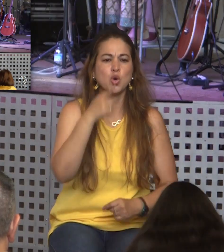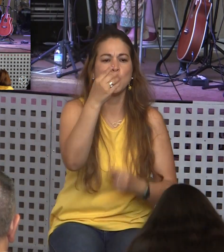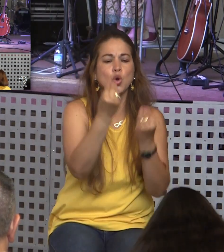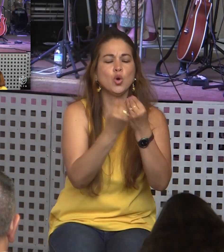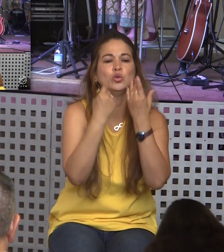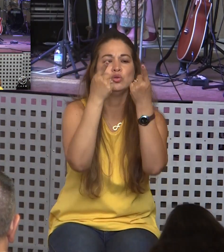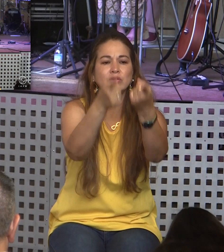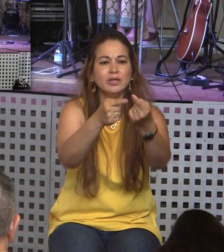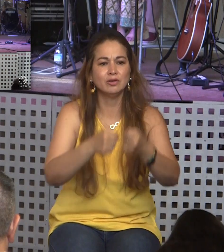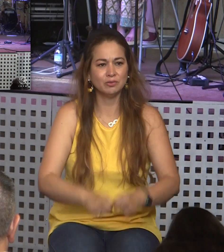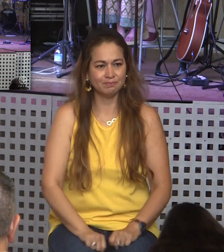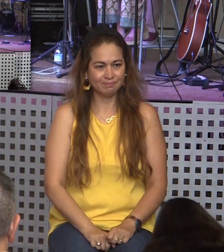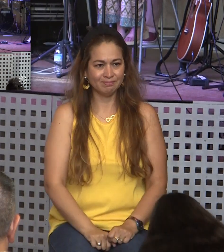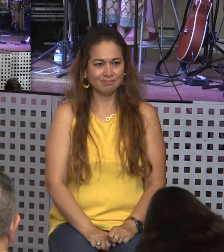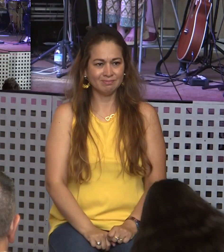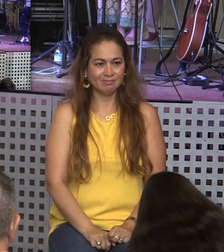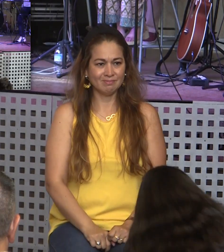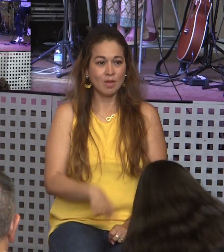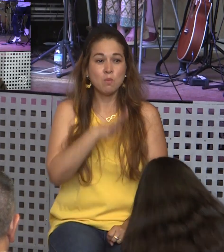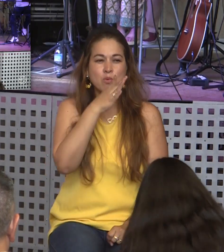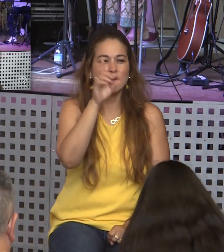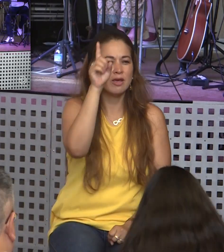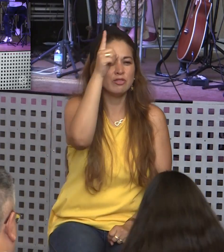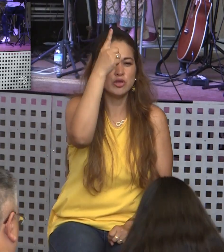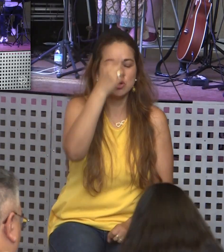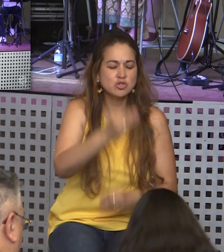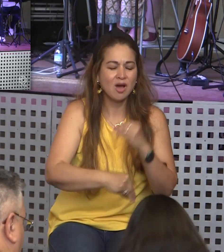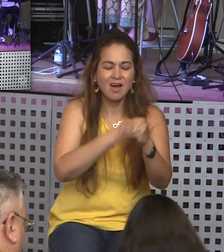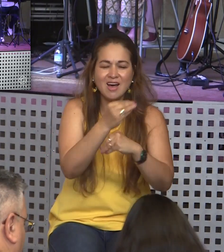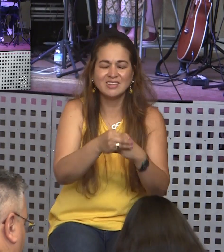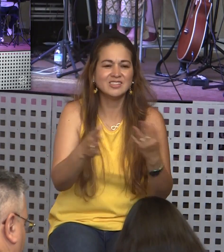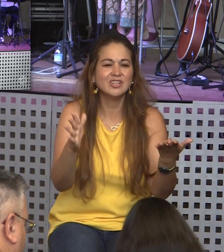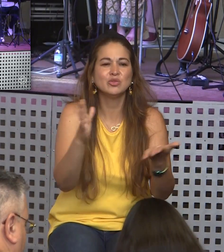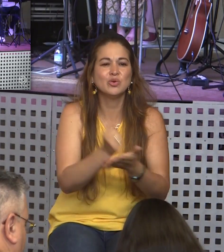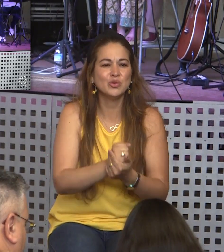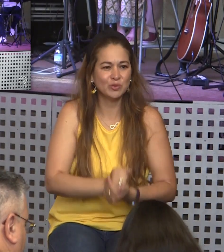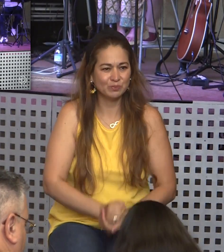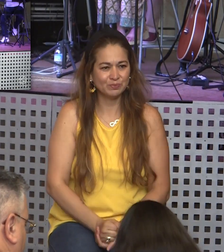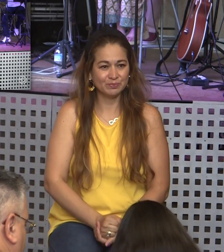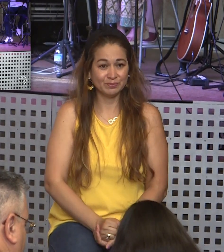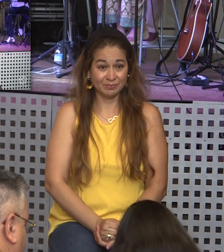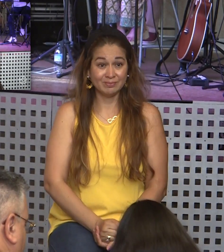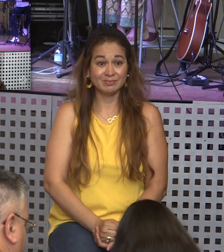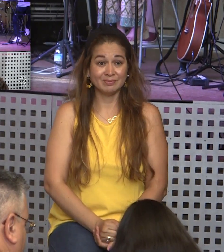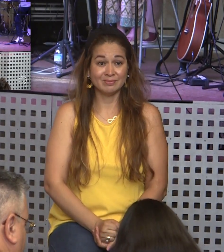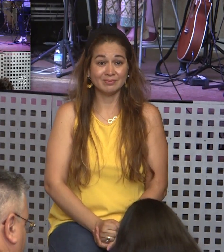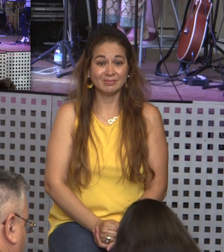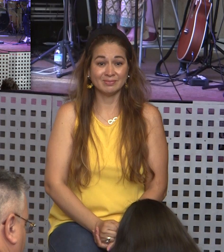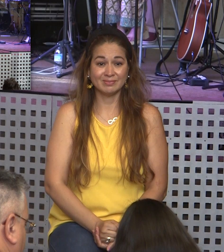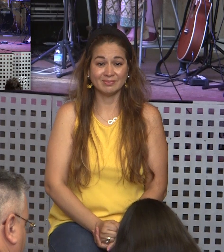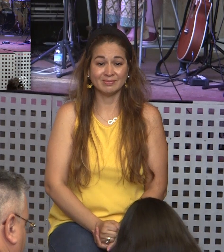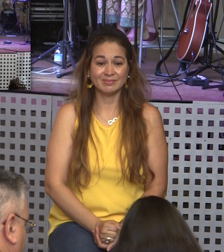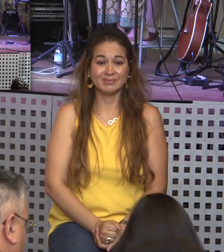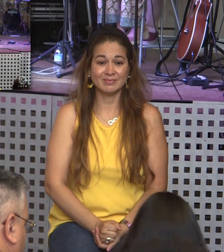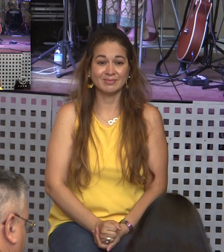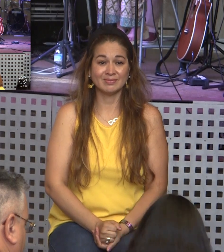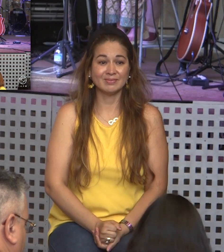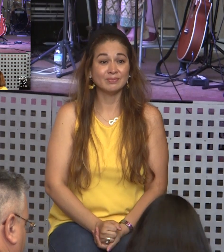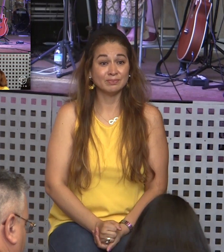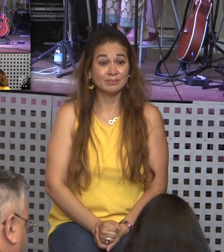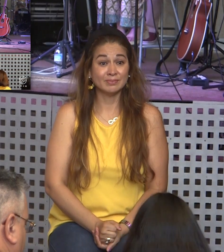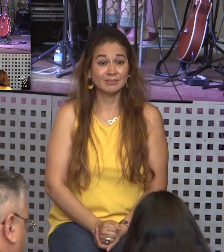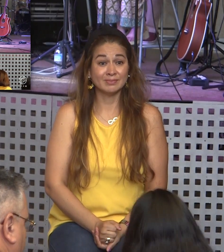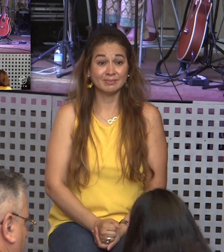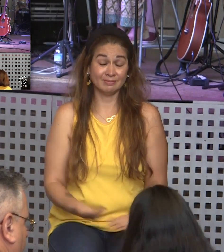Y Él lo dijo además, todo lo que yo hago, ¿sabes por qué es? Porque se lo veo hacer al Padre. Jesucristo sí era dual, sí tenía